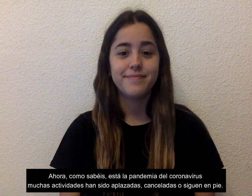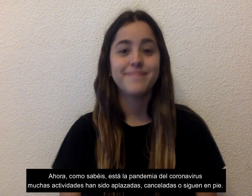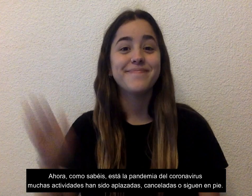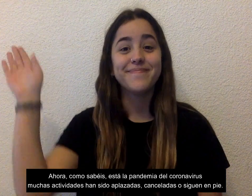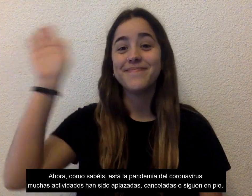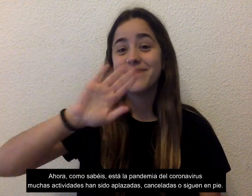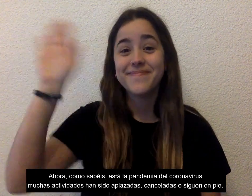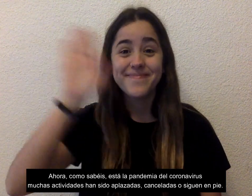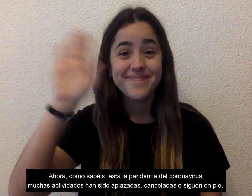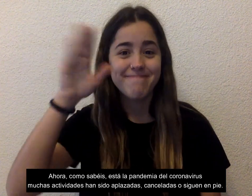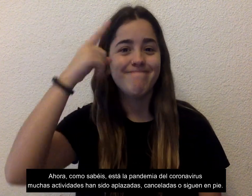aún.